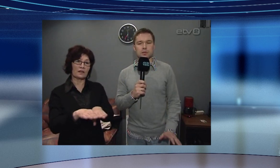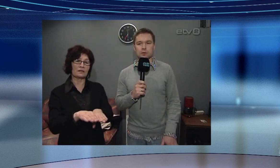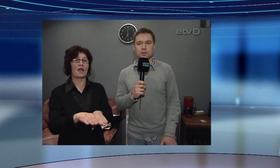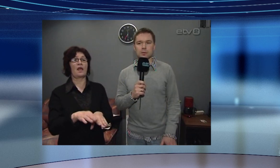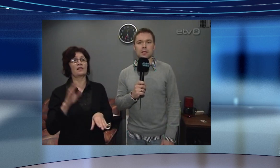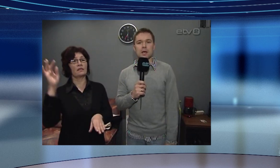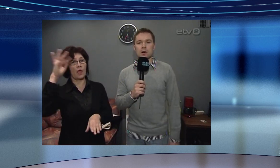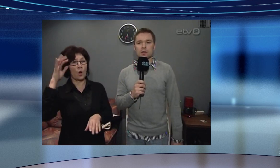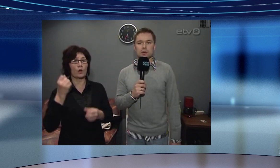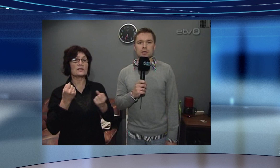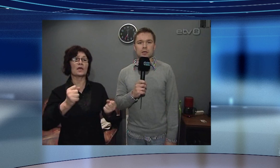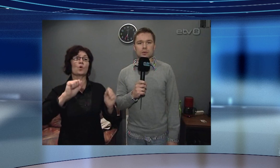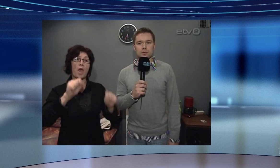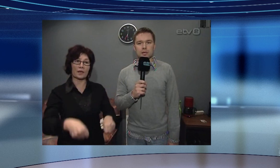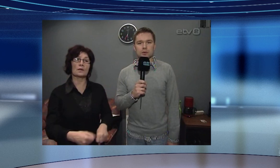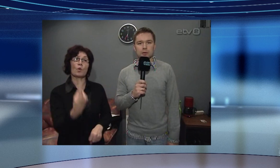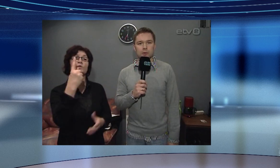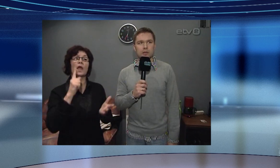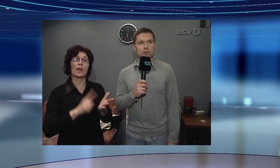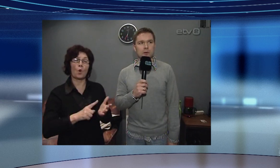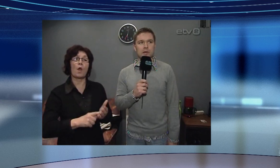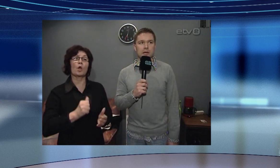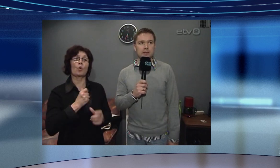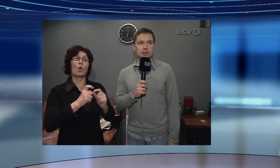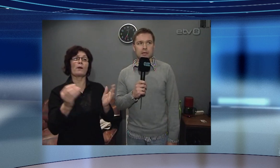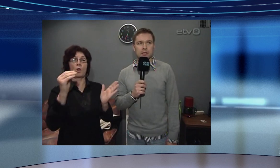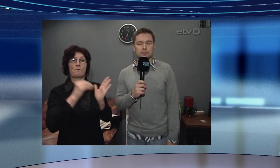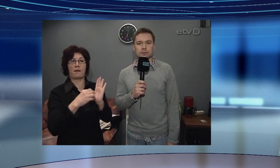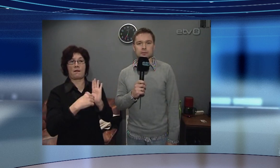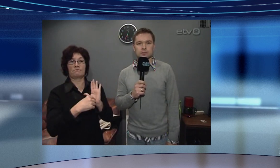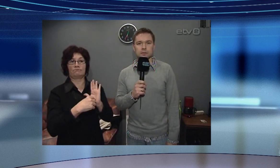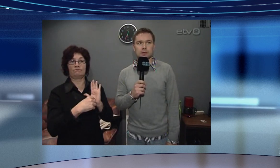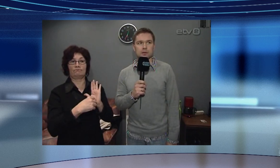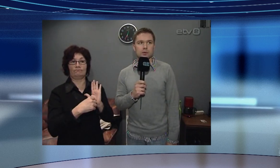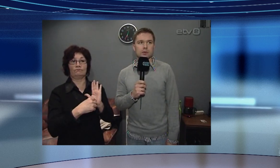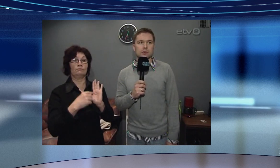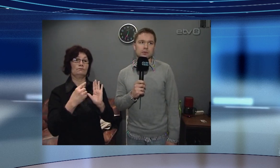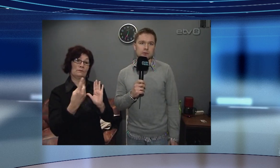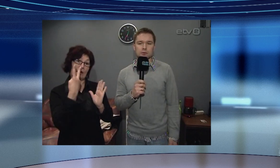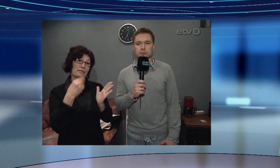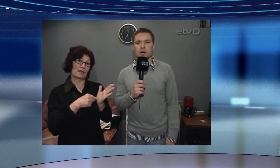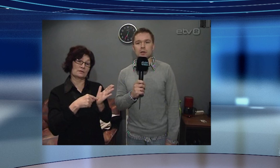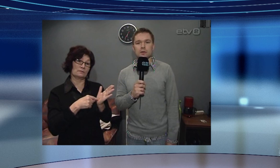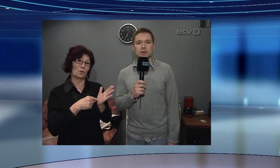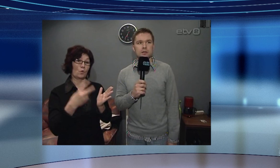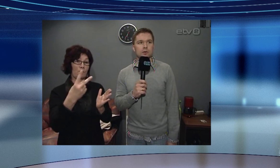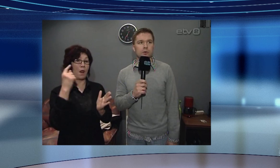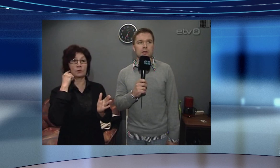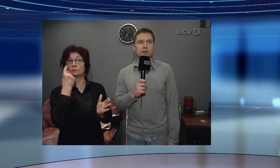kui sõidueksamid. Ainuke tingimus on see, et juhiluvadele tuleb märge lihtsalt peale. Näiteks kui on mõlema kõrvaga, siis on